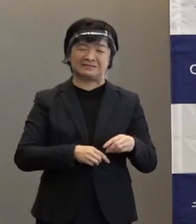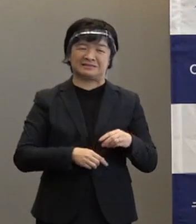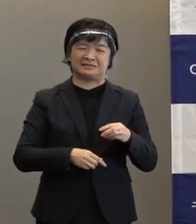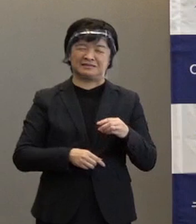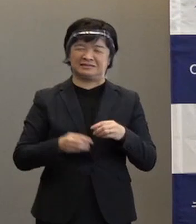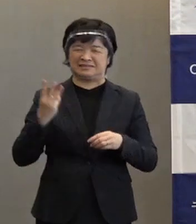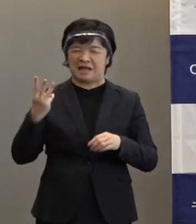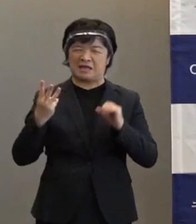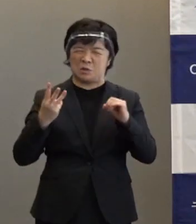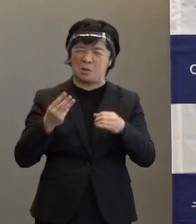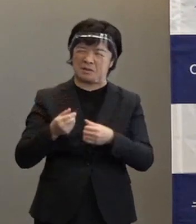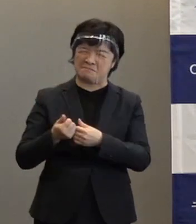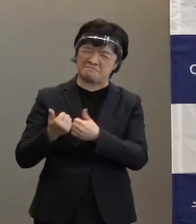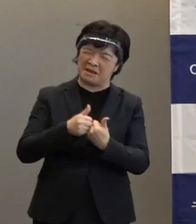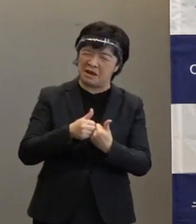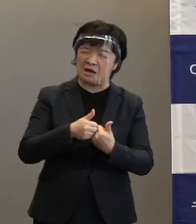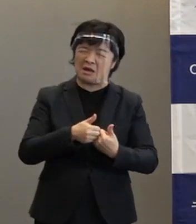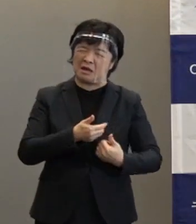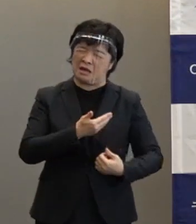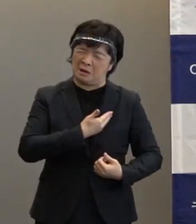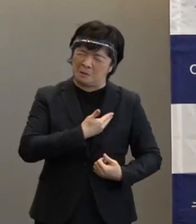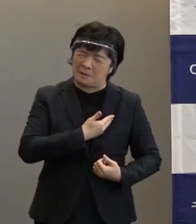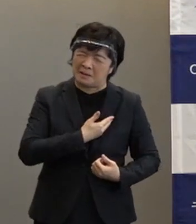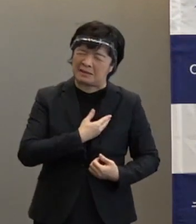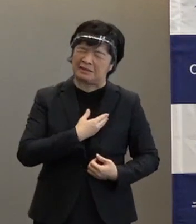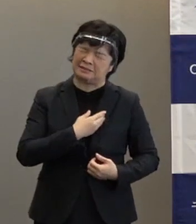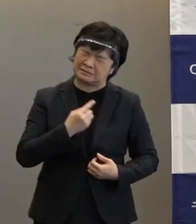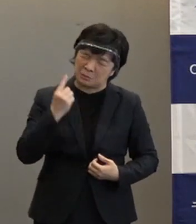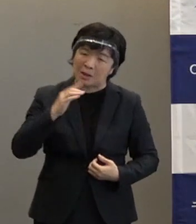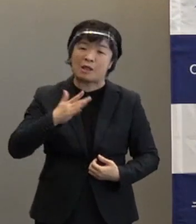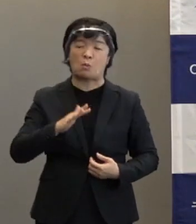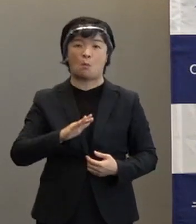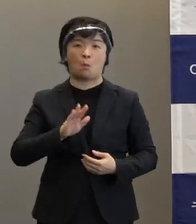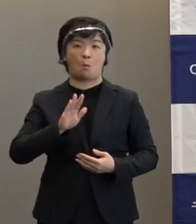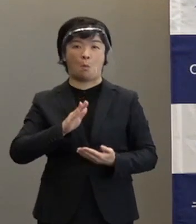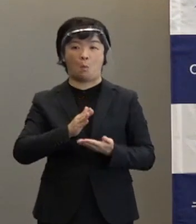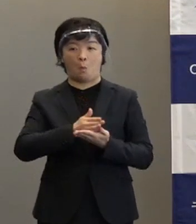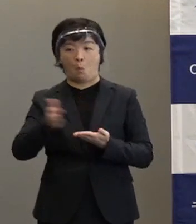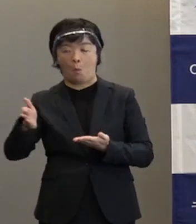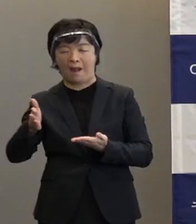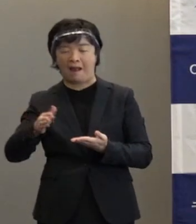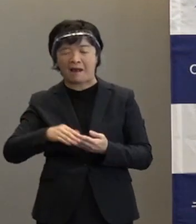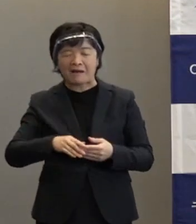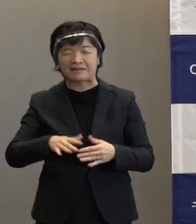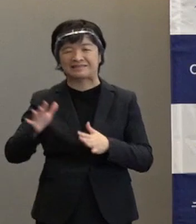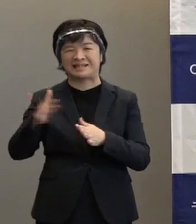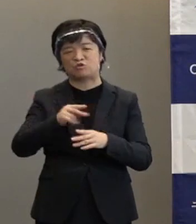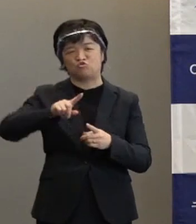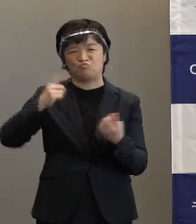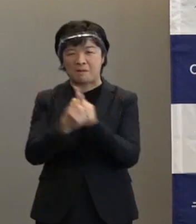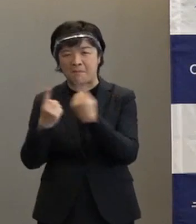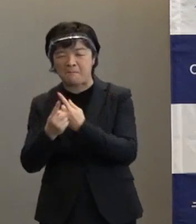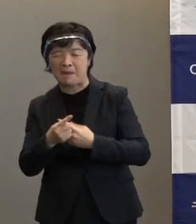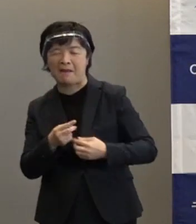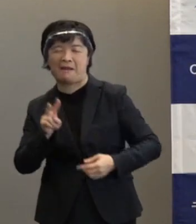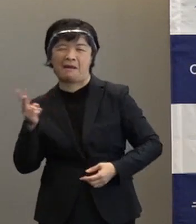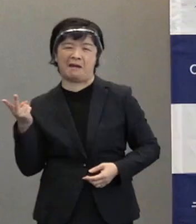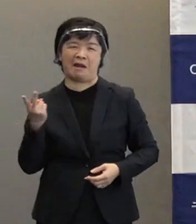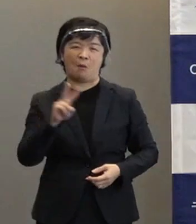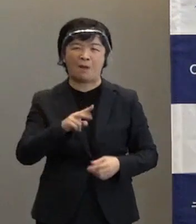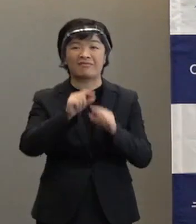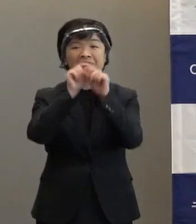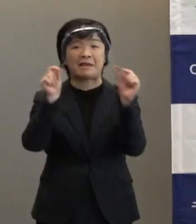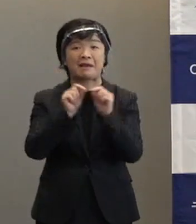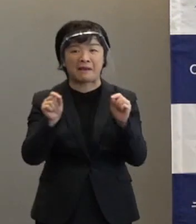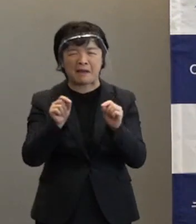しょうがないぐらいの押し込まれていましたけれども、本当に後半さまざまな選手交代等でですね、あのこういう素晴ら